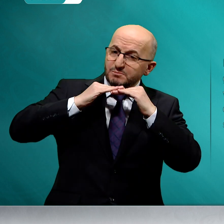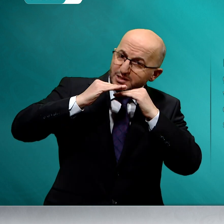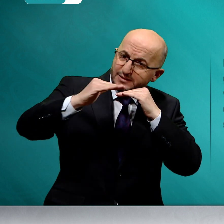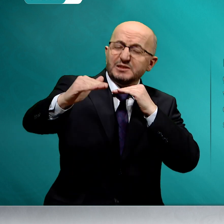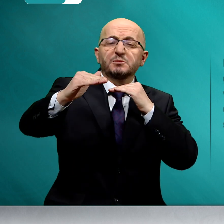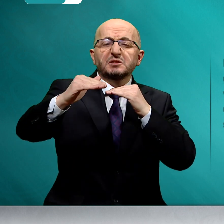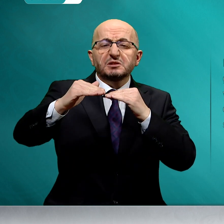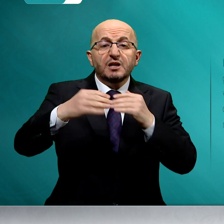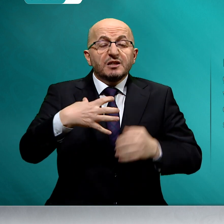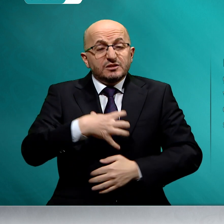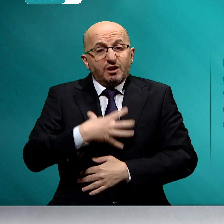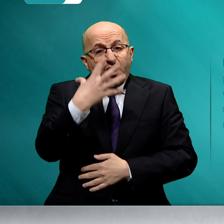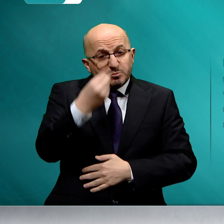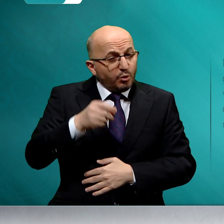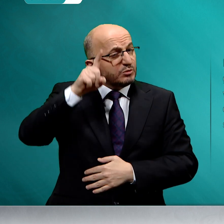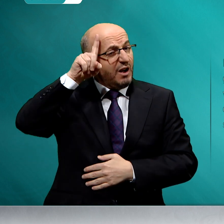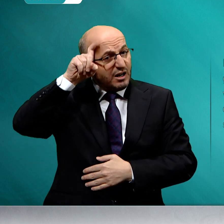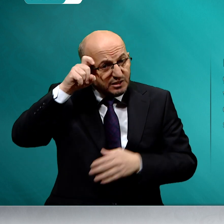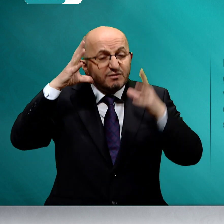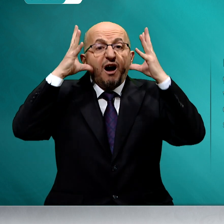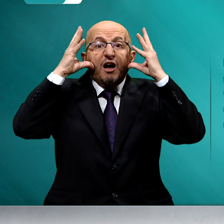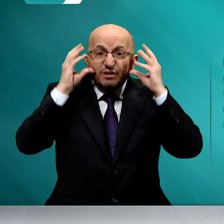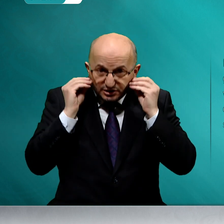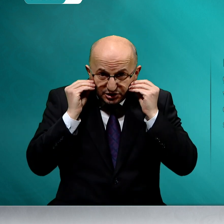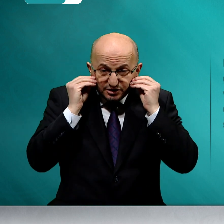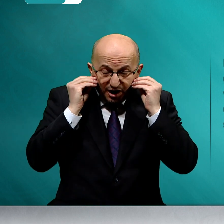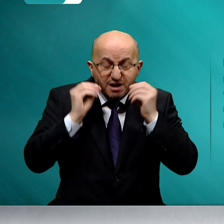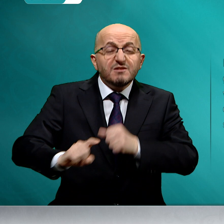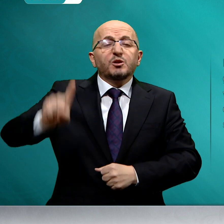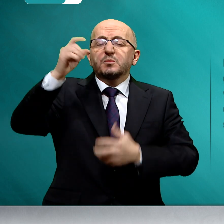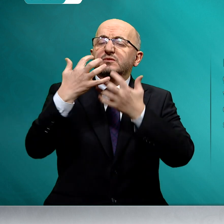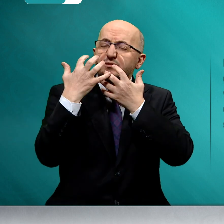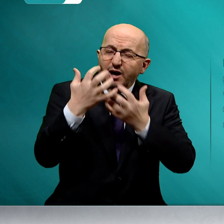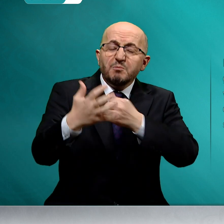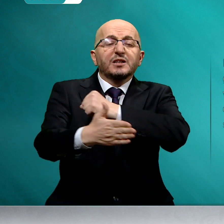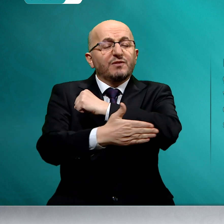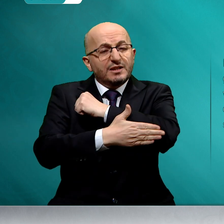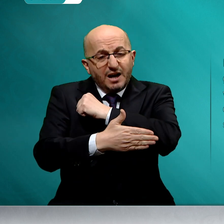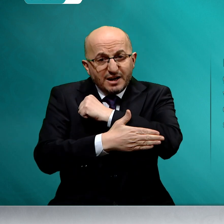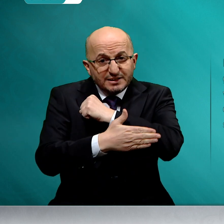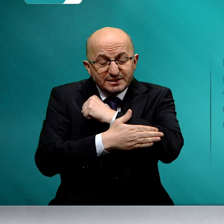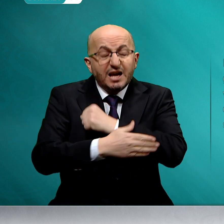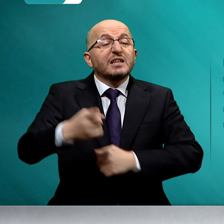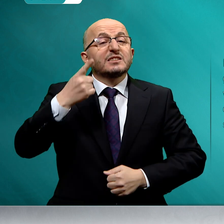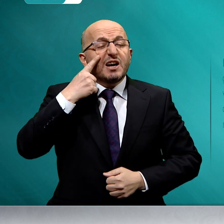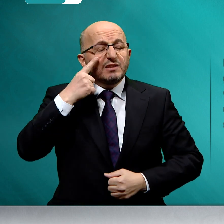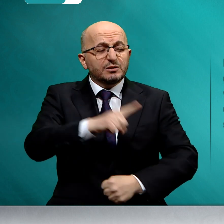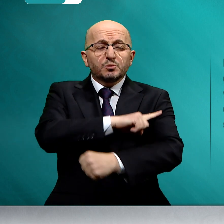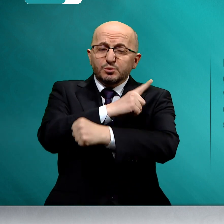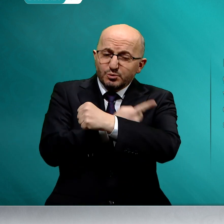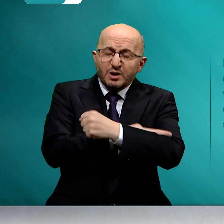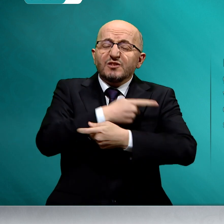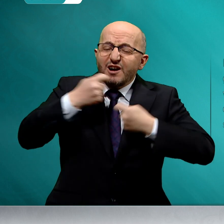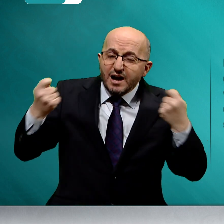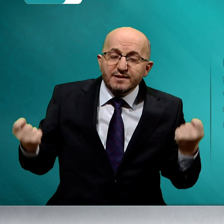milletimiz, sahip olduğu basiret ve feraseti, Rabbimizin rahmet ve inayeti, devletimizin kudret